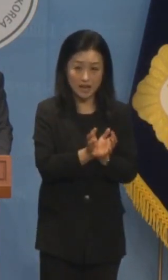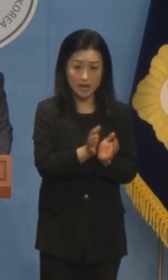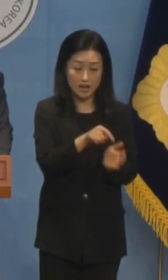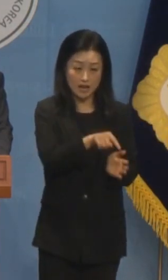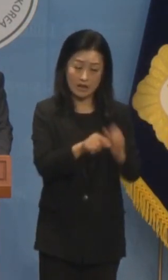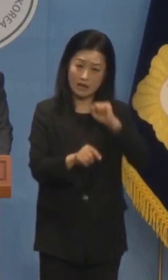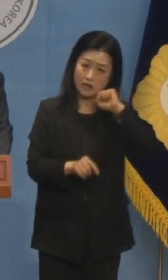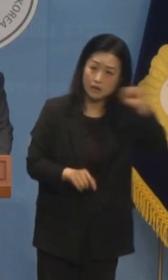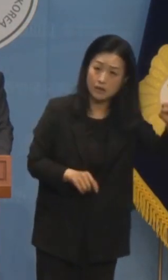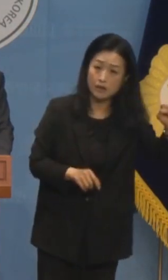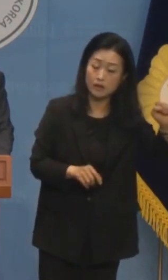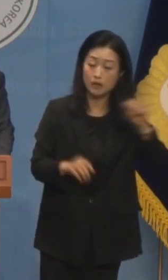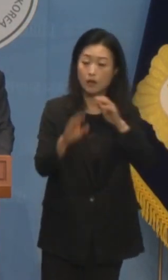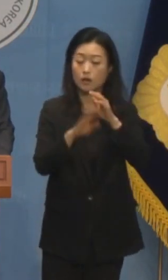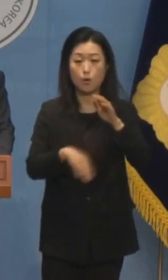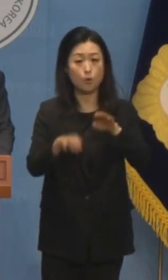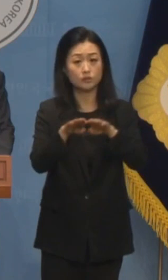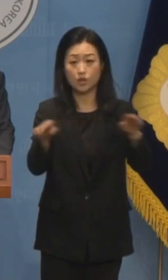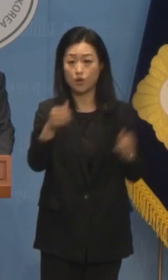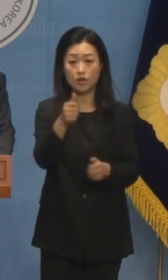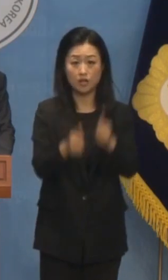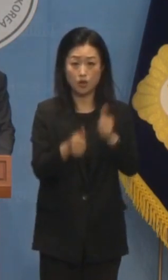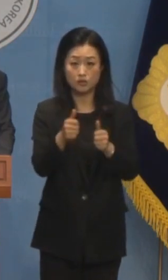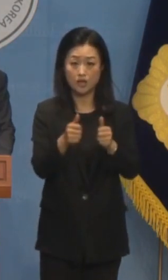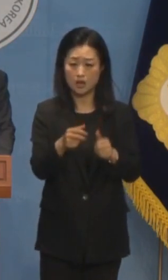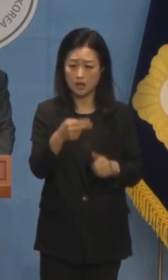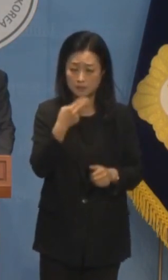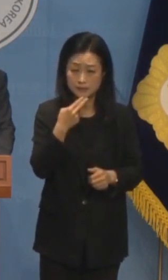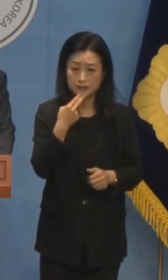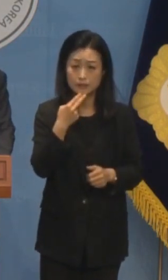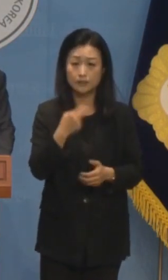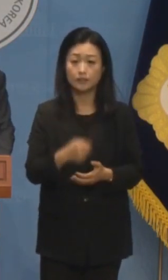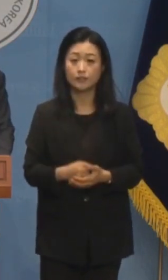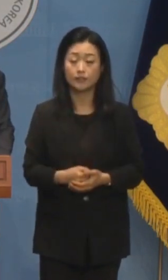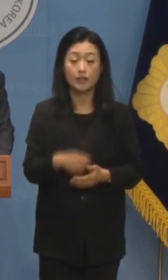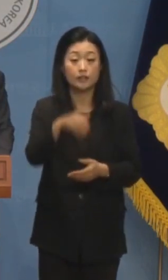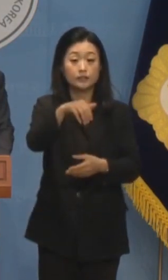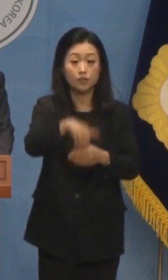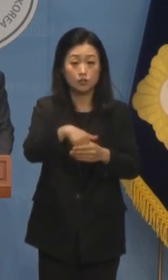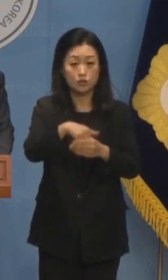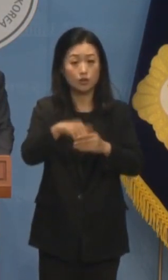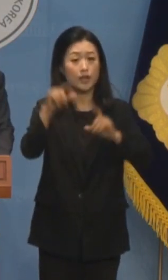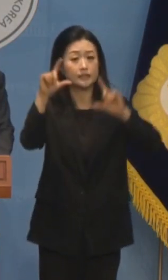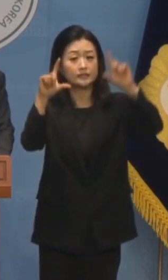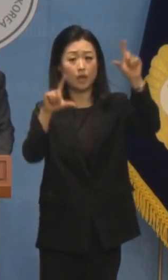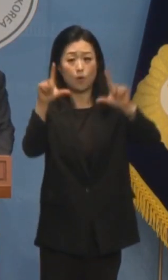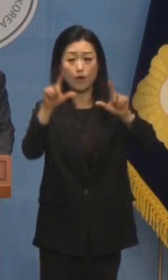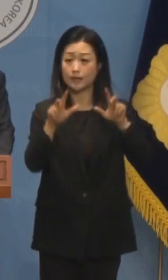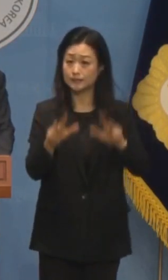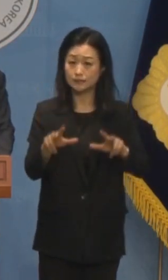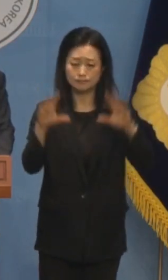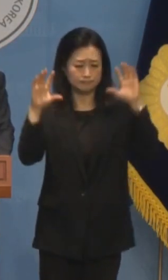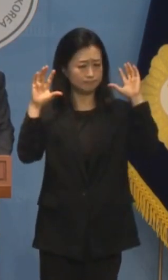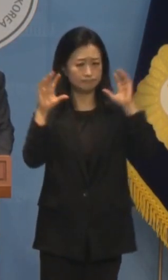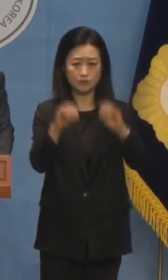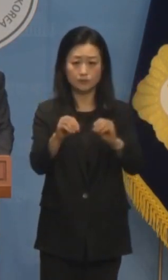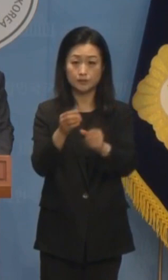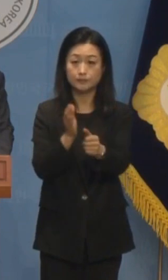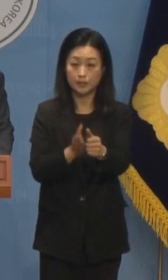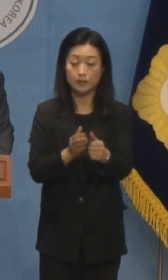휘둘리고 공정한 경쟁을 거부하는 선거 행태는 당장 멈춰야 합니다.